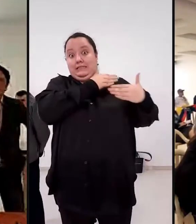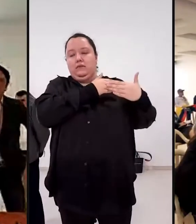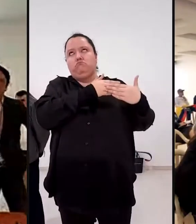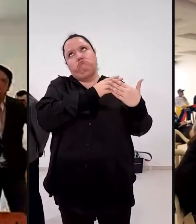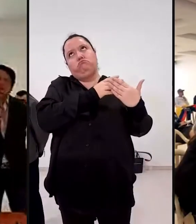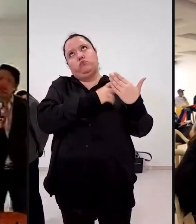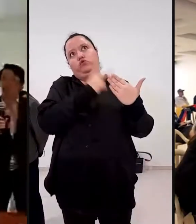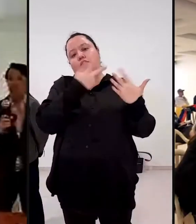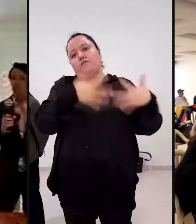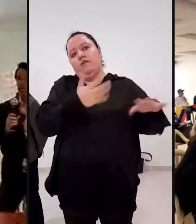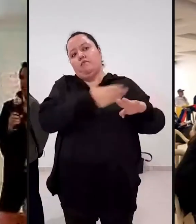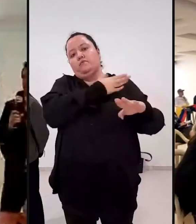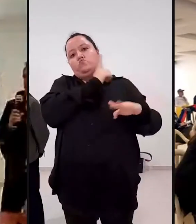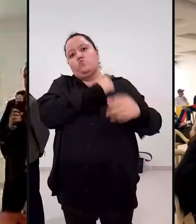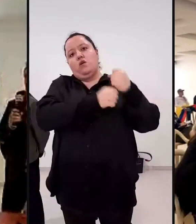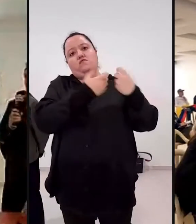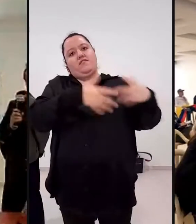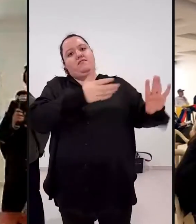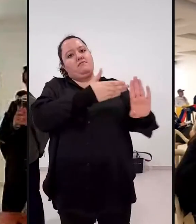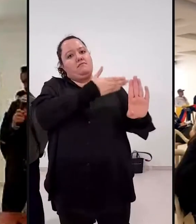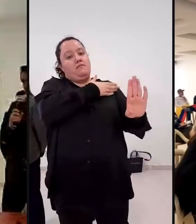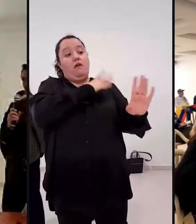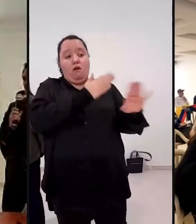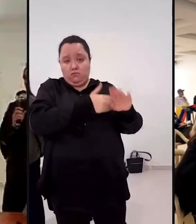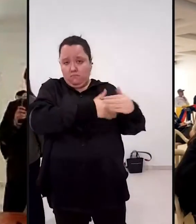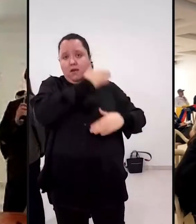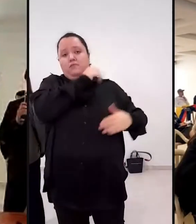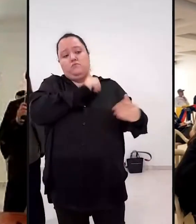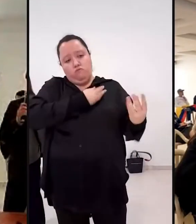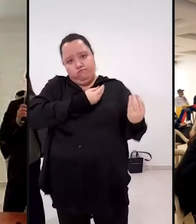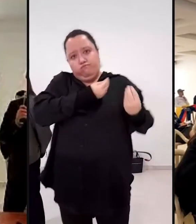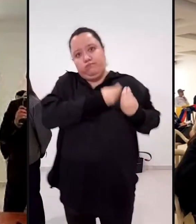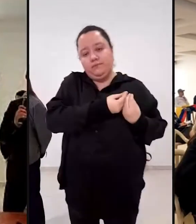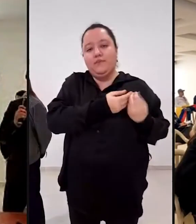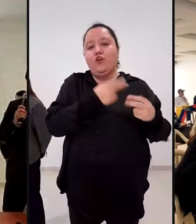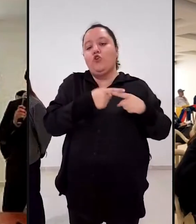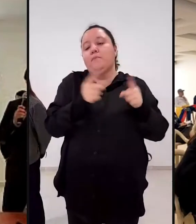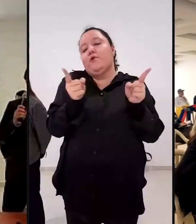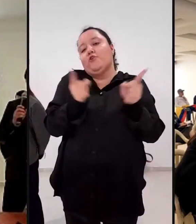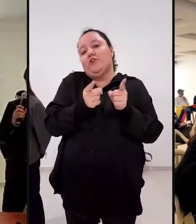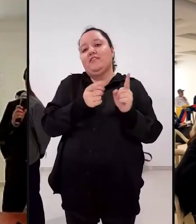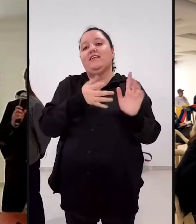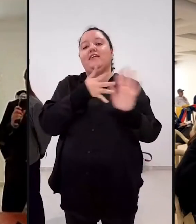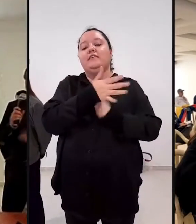azziman donde es un nombre corto